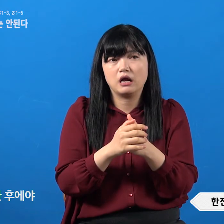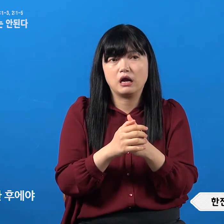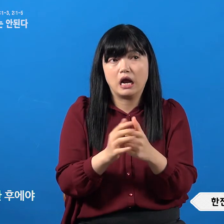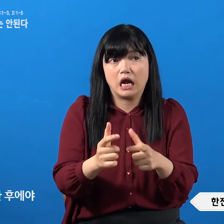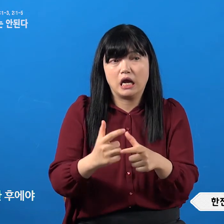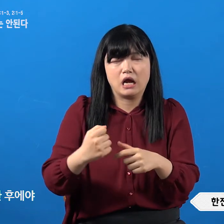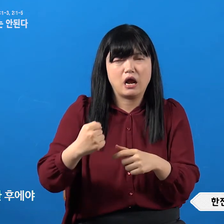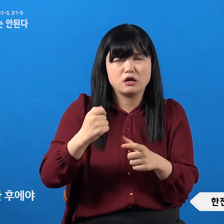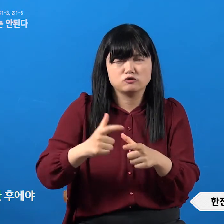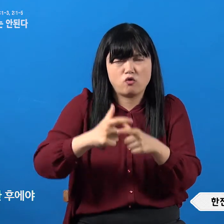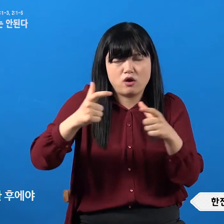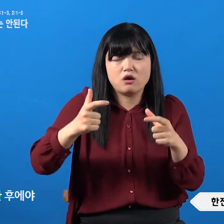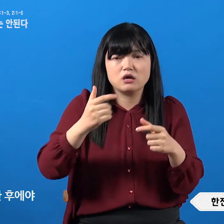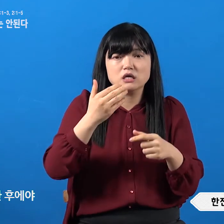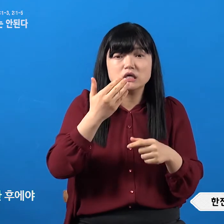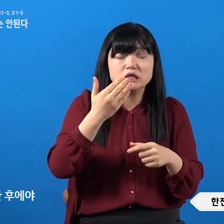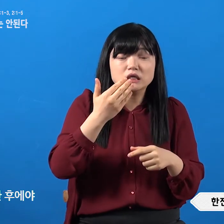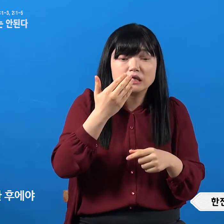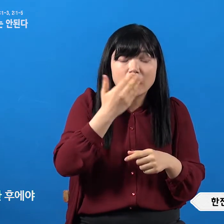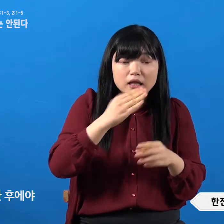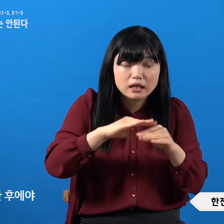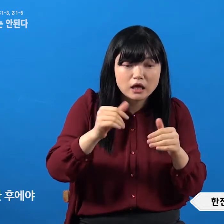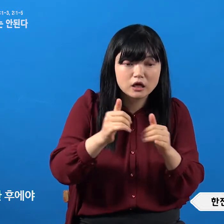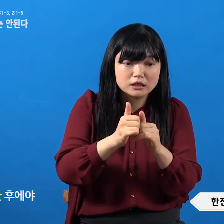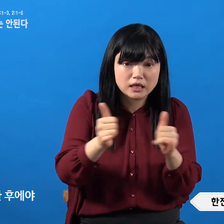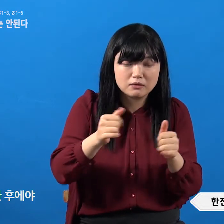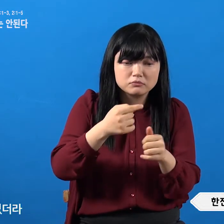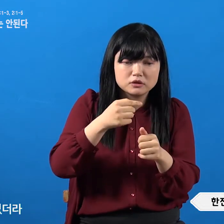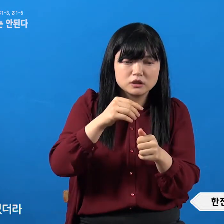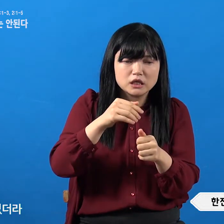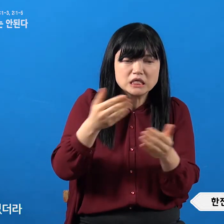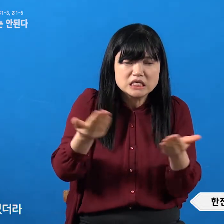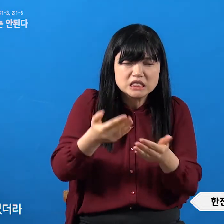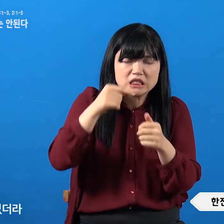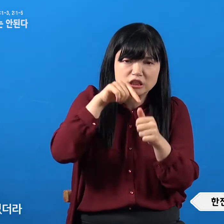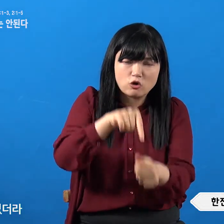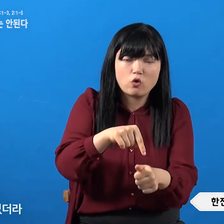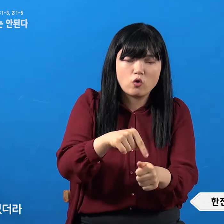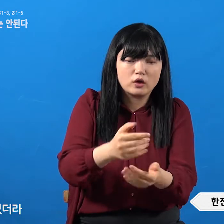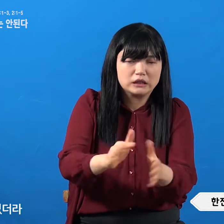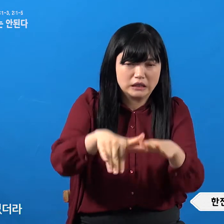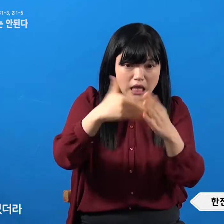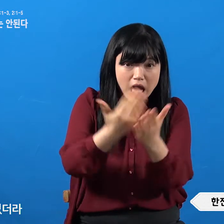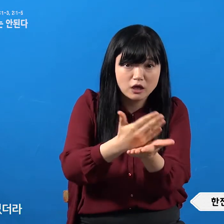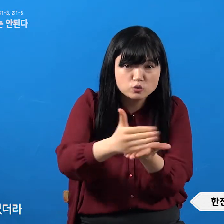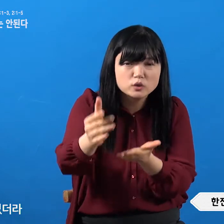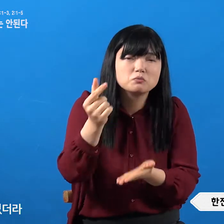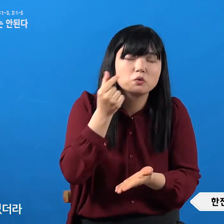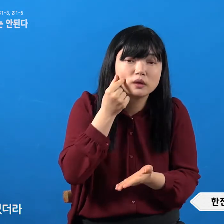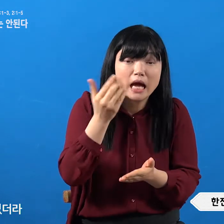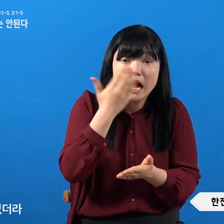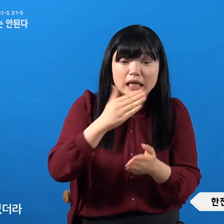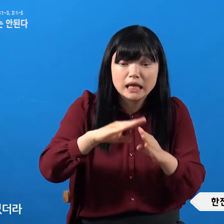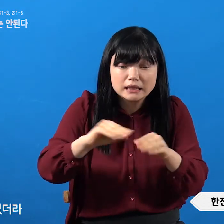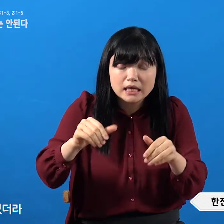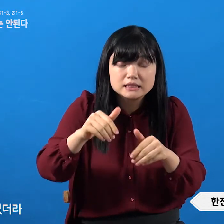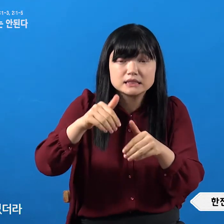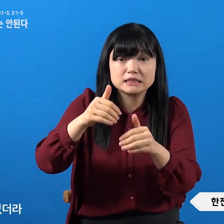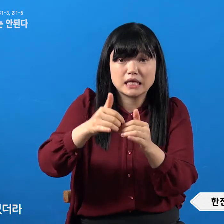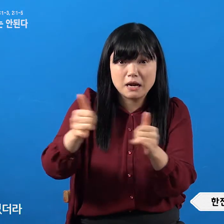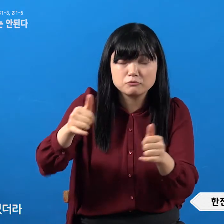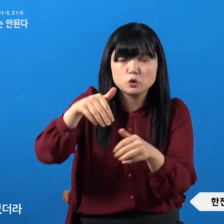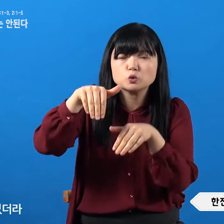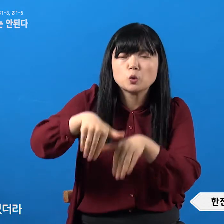가나안 족속에게 노역을 시켰고 다 쫓아내지 아니하였더라. 가나안 족속들을